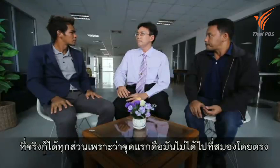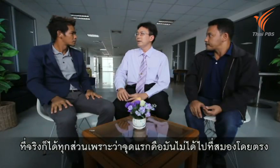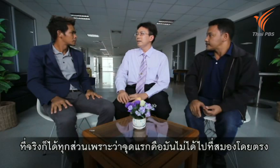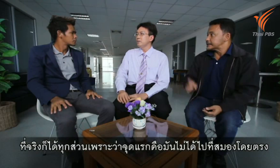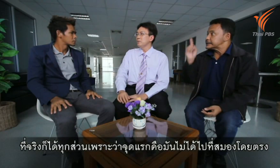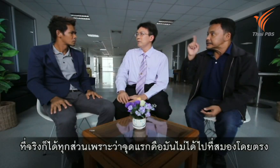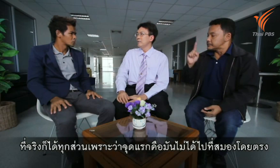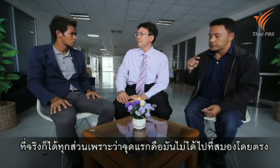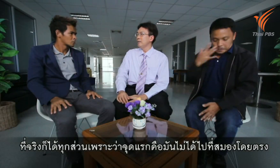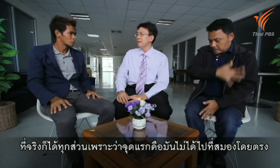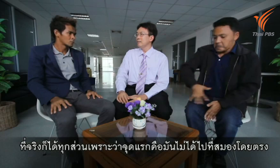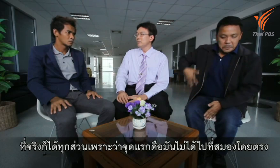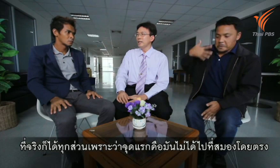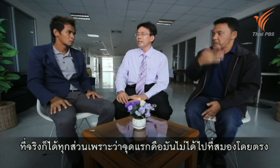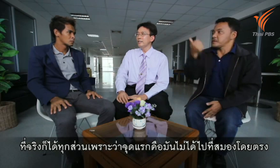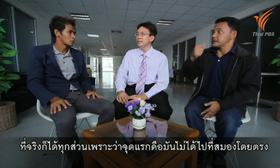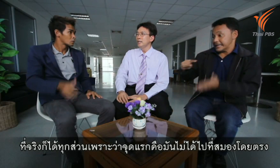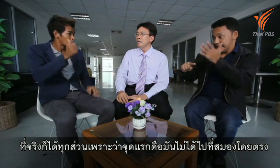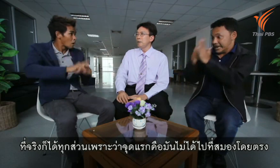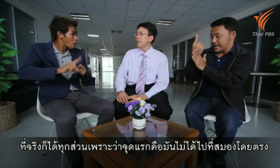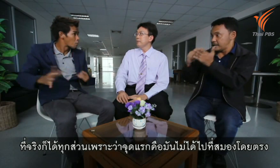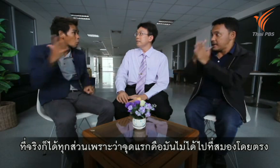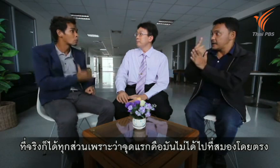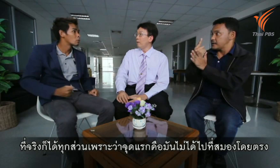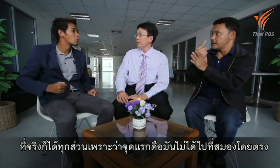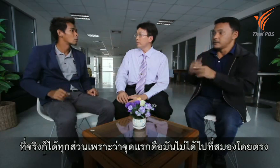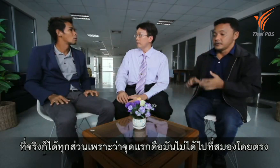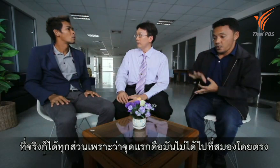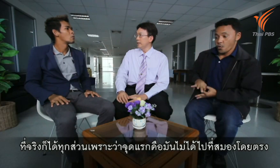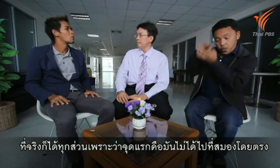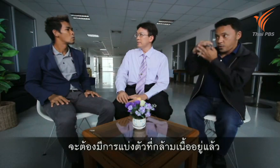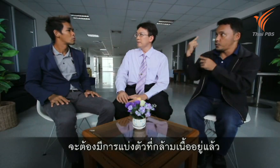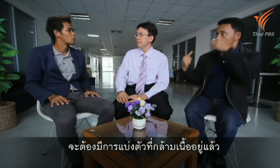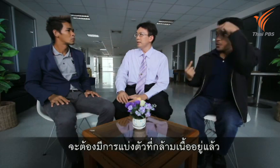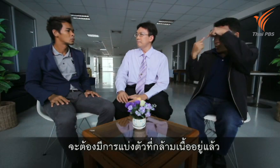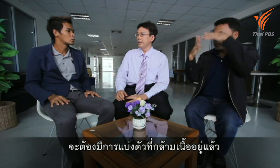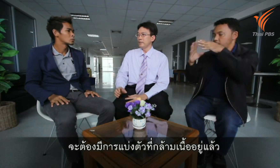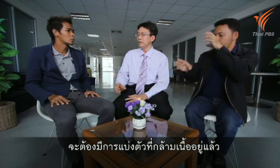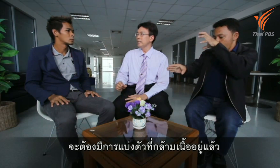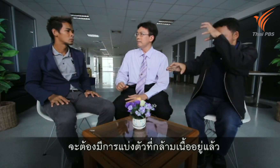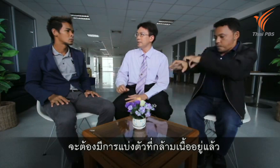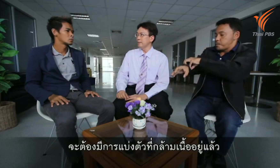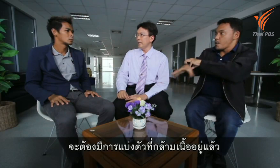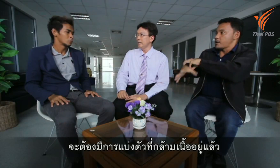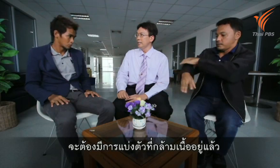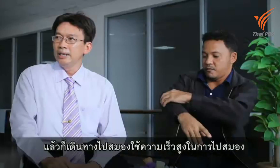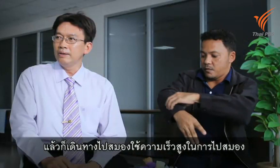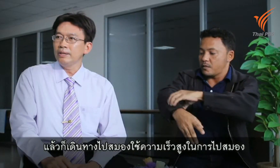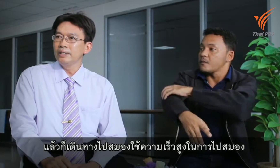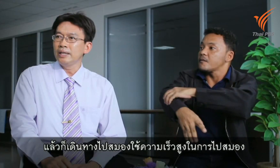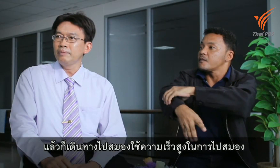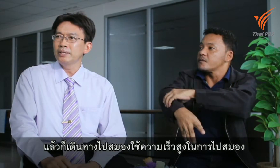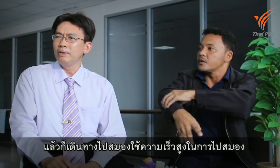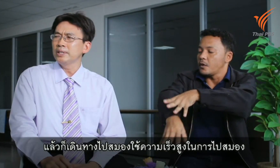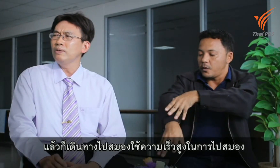ที่จริงมันก็ได้ทุกส่วนนะเพราะว่าจุดแรกคือมันไม่ได้ไปที่สมองเลยตรงนะมันจะต้องมีการแบ่งตัวที่กล้ามเนื้ออยู่แล้วแล้ว